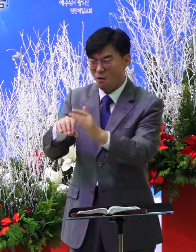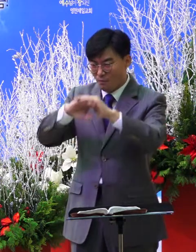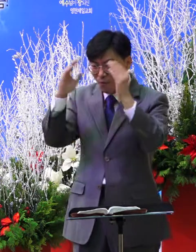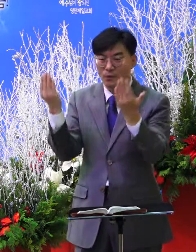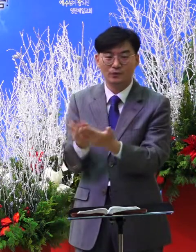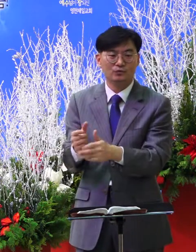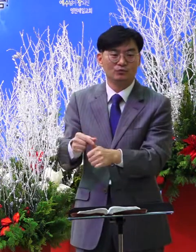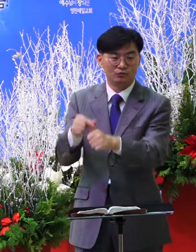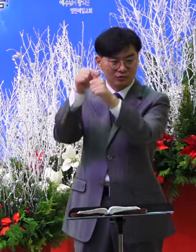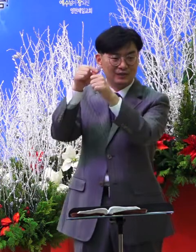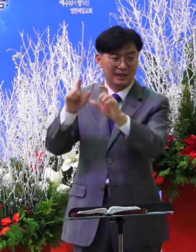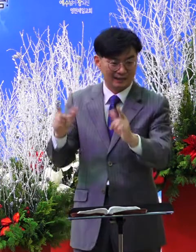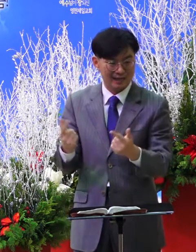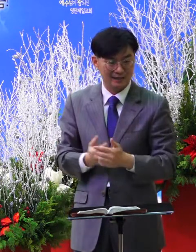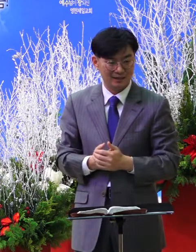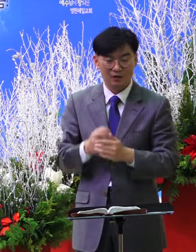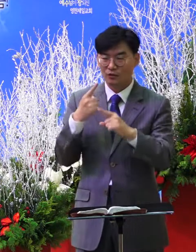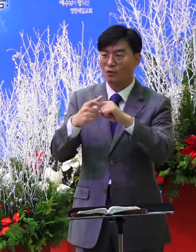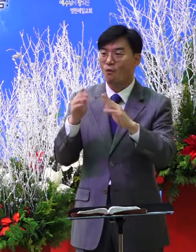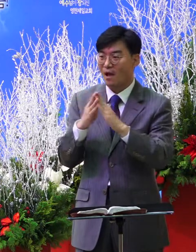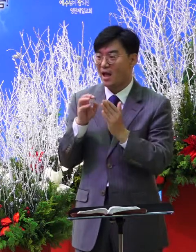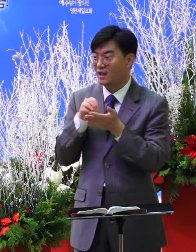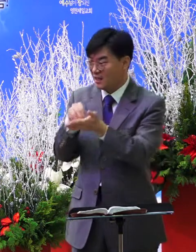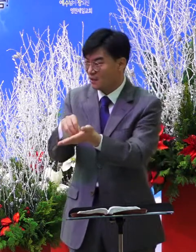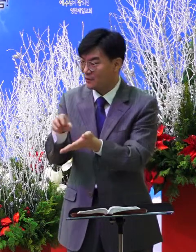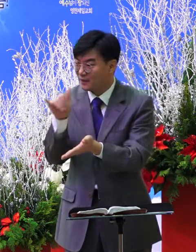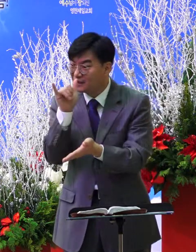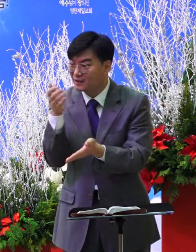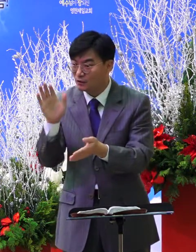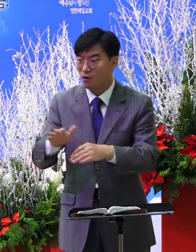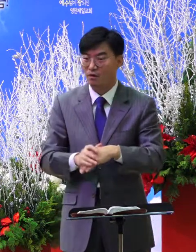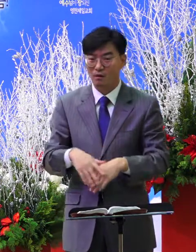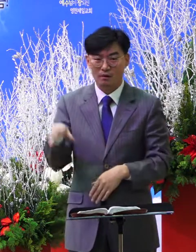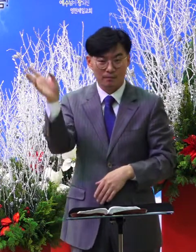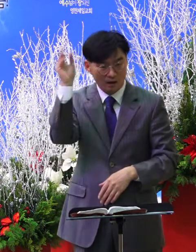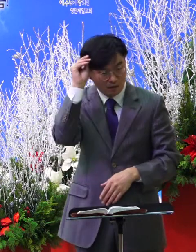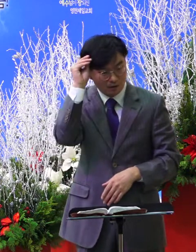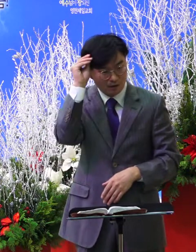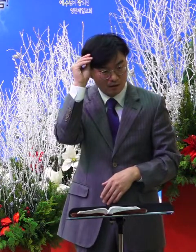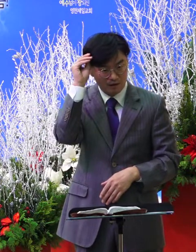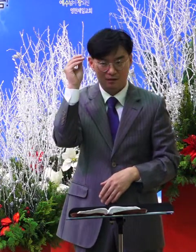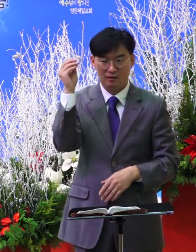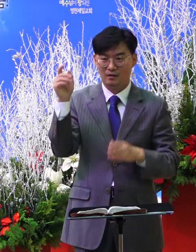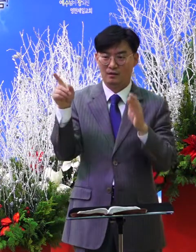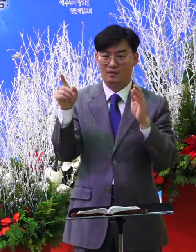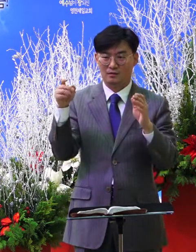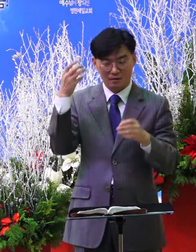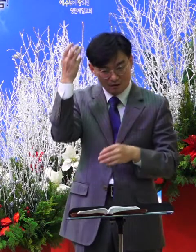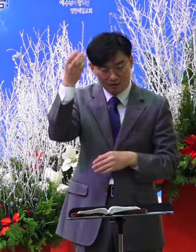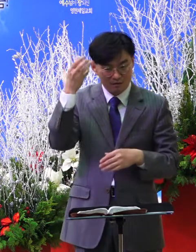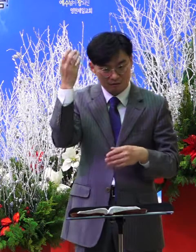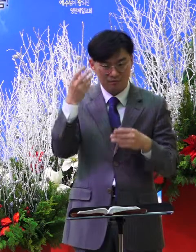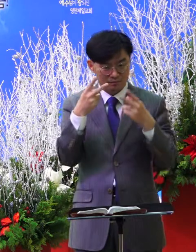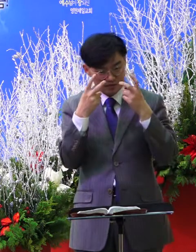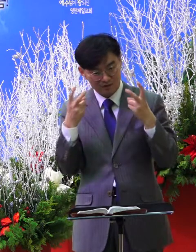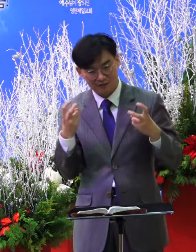교회는 다니지만 어쩌면 미련한 다섯 처녀처럼 영적으로 잠이 들고